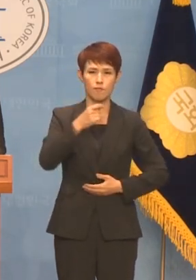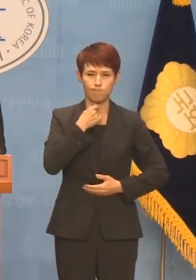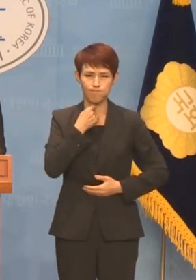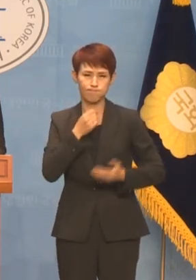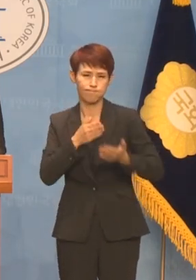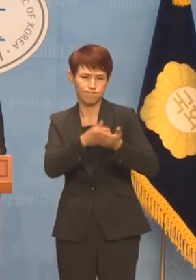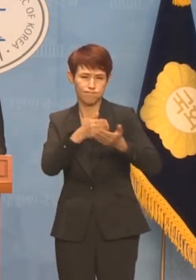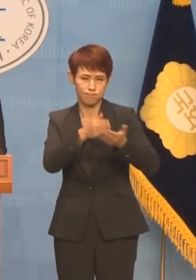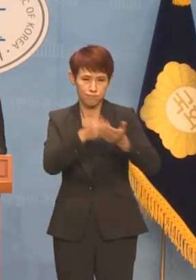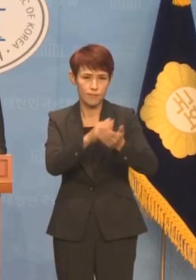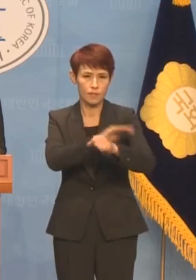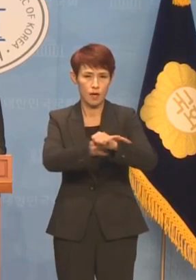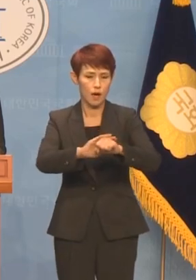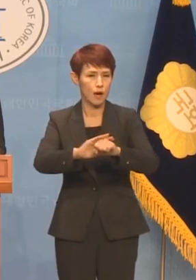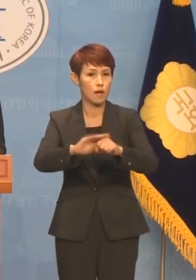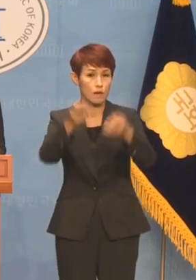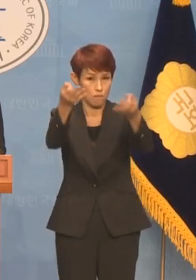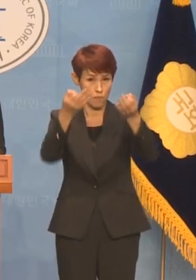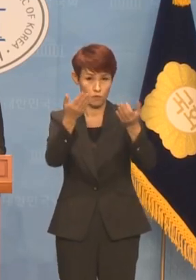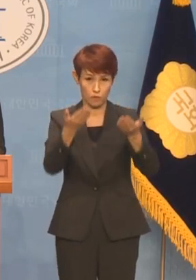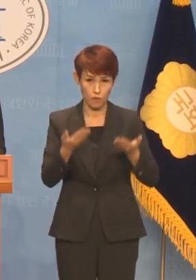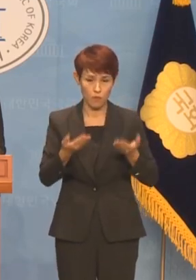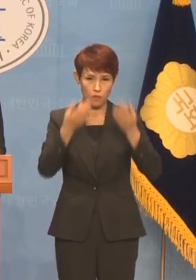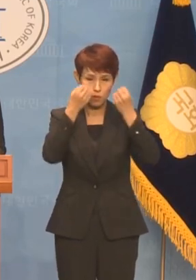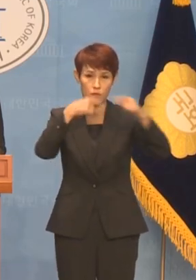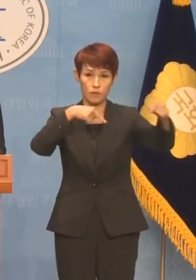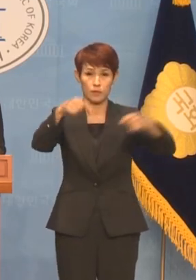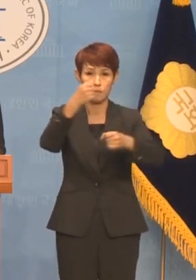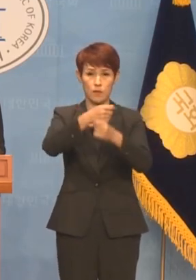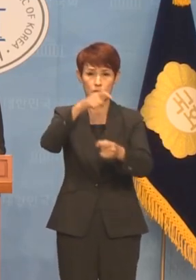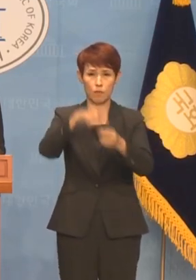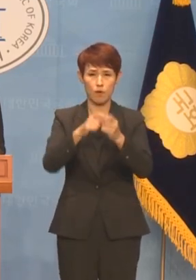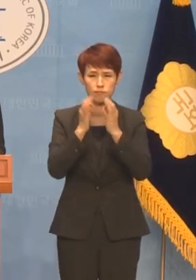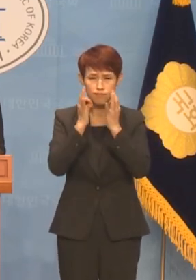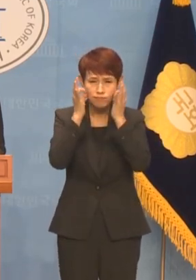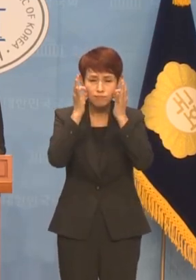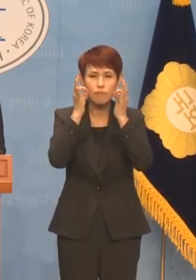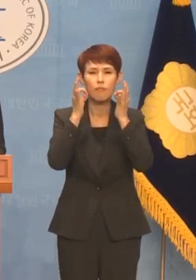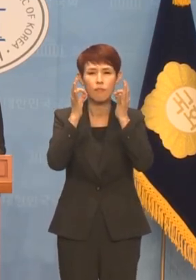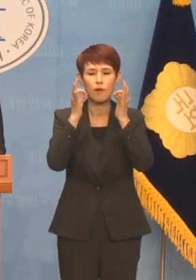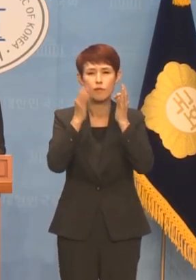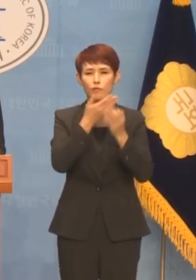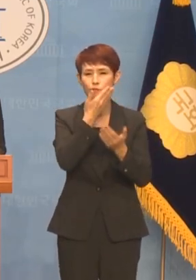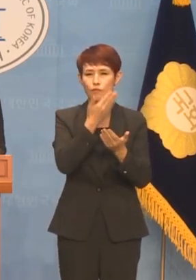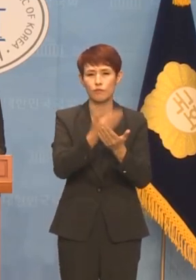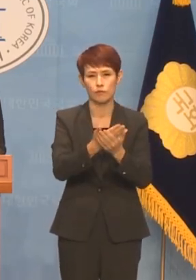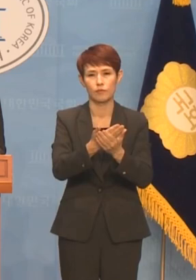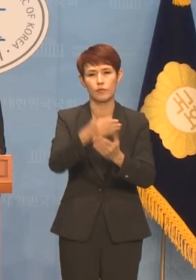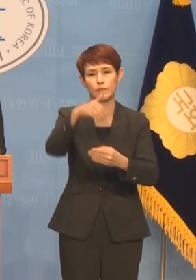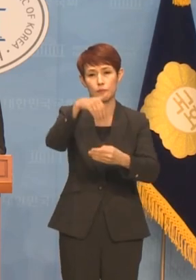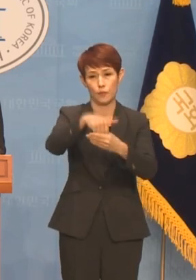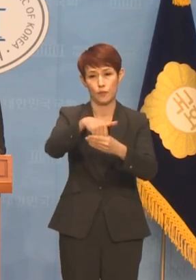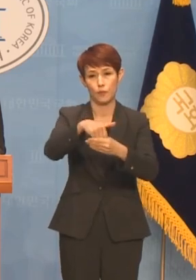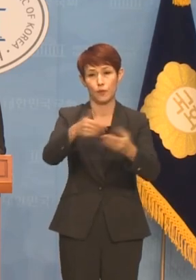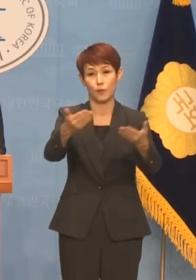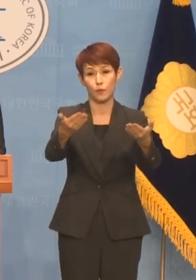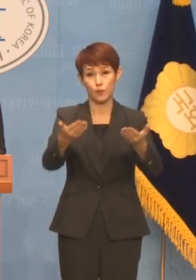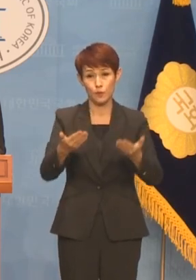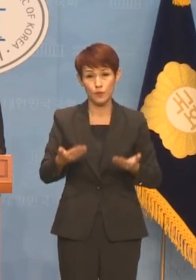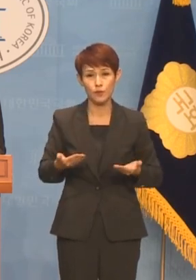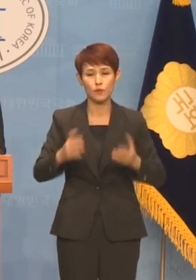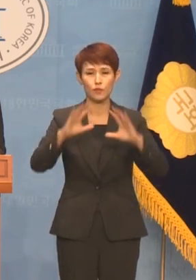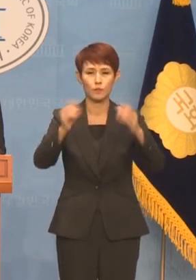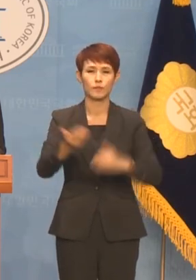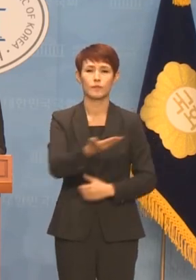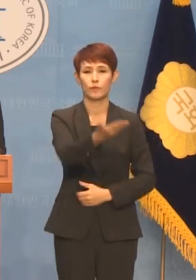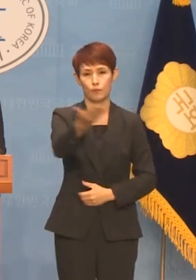기울여 주시고 새로운 정치를 만들기 위한 힘찬 여정의 첫걸음에 소중한 한 표 행사해 주신 모든